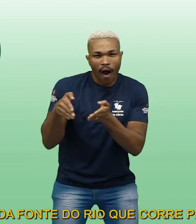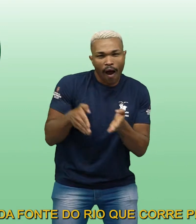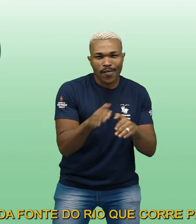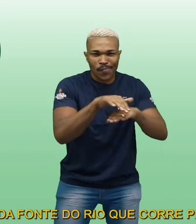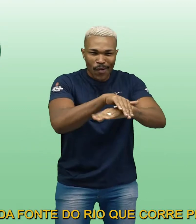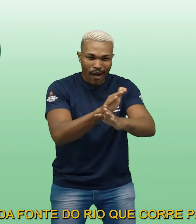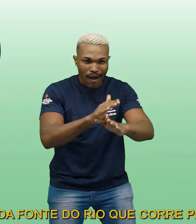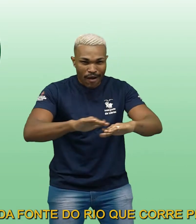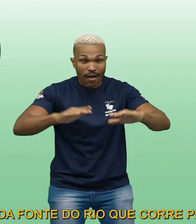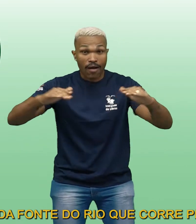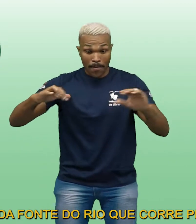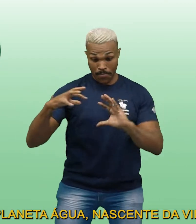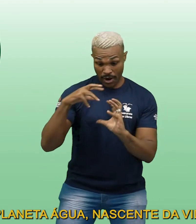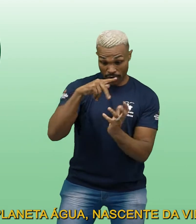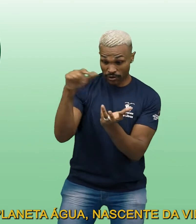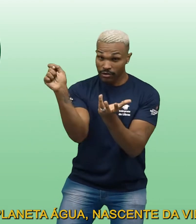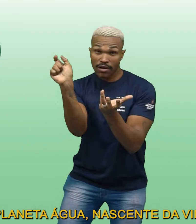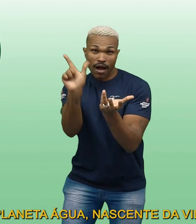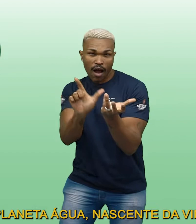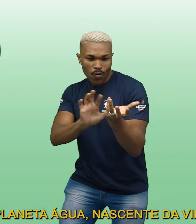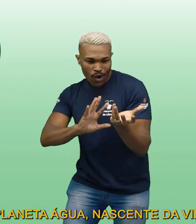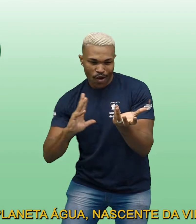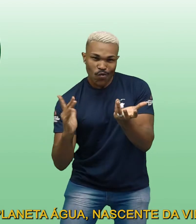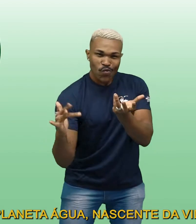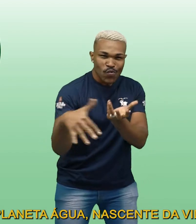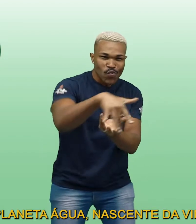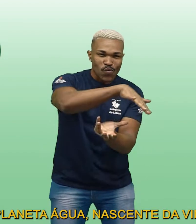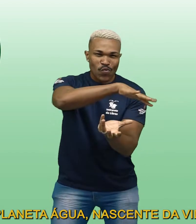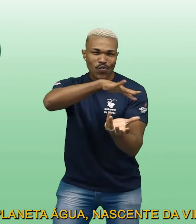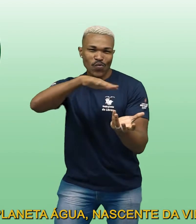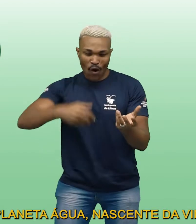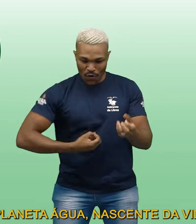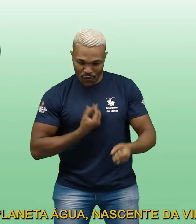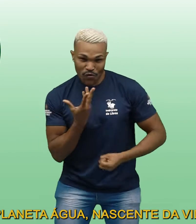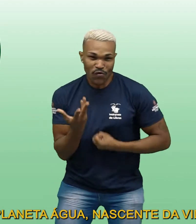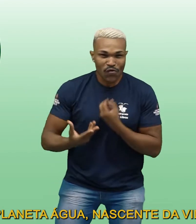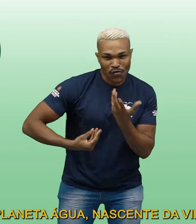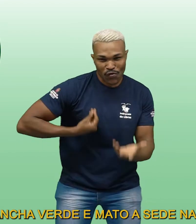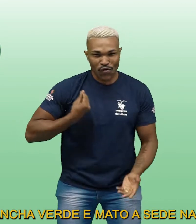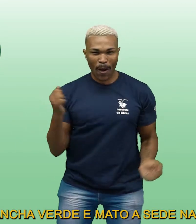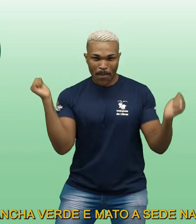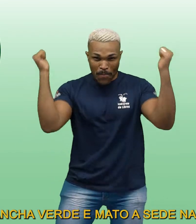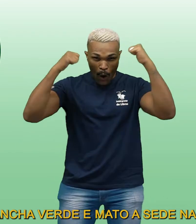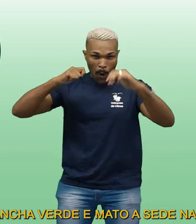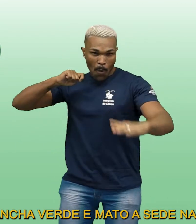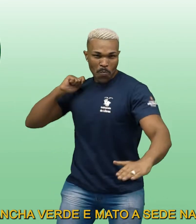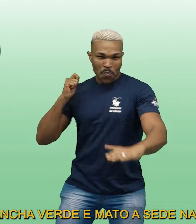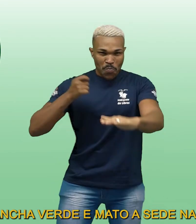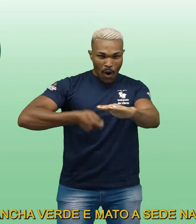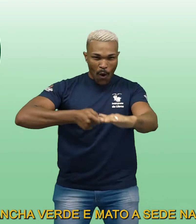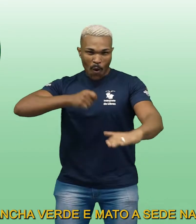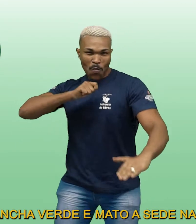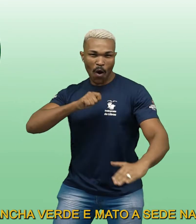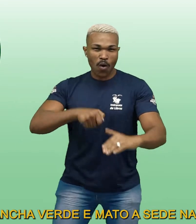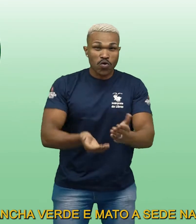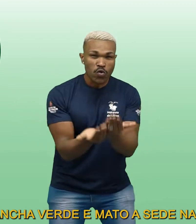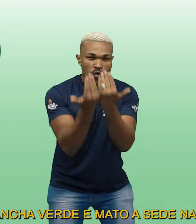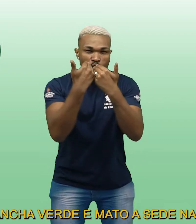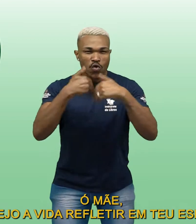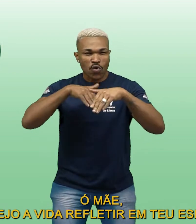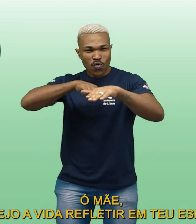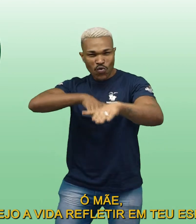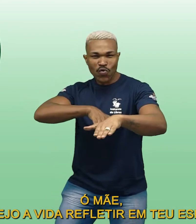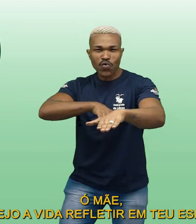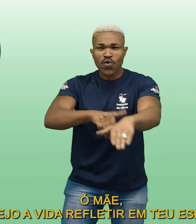que corre pro mar. Planeta água, água, nascente da vida. Nascente da vida. Mancha verde, mato a sede na